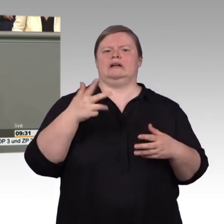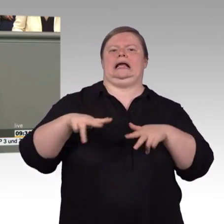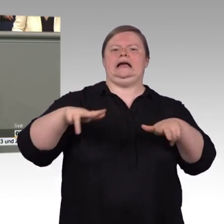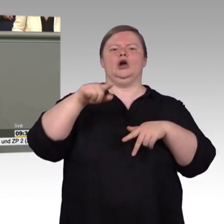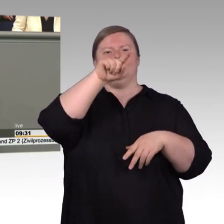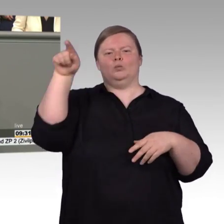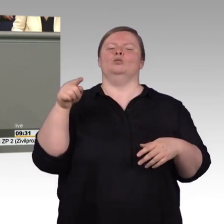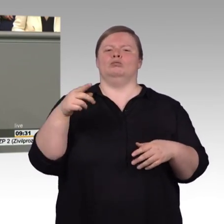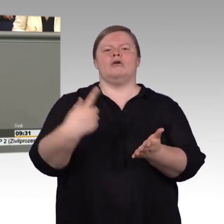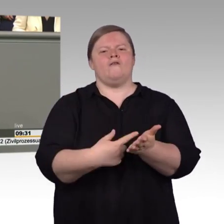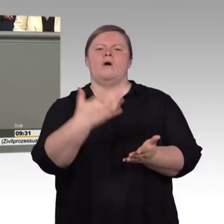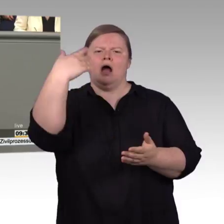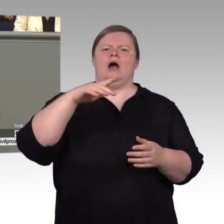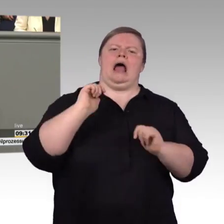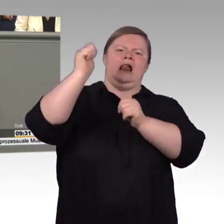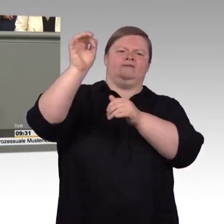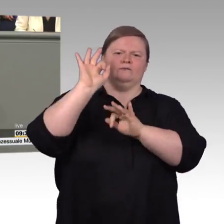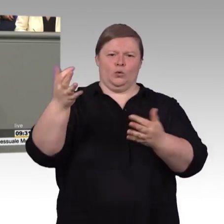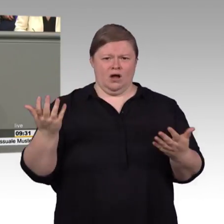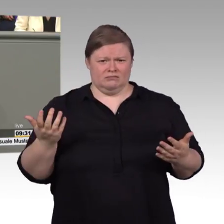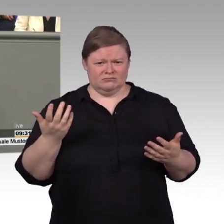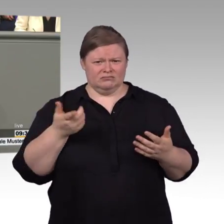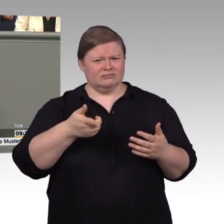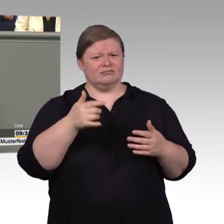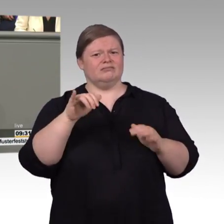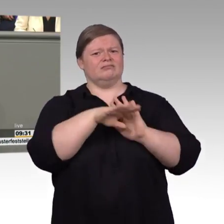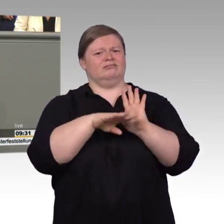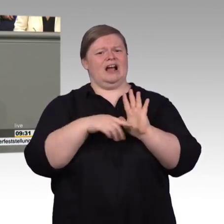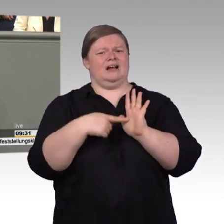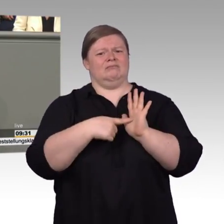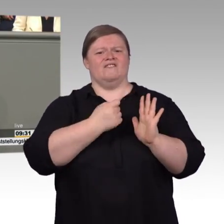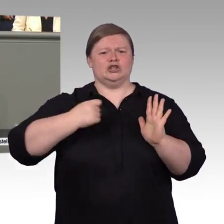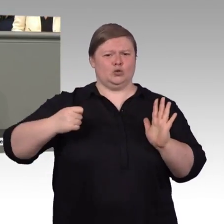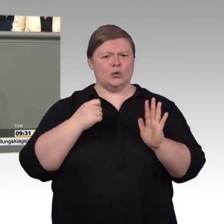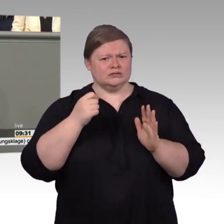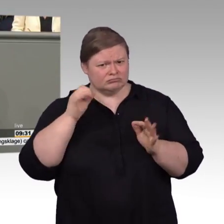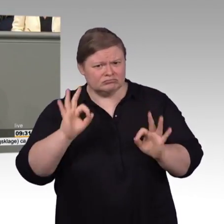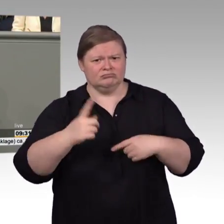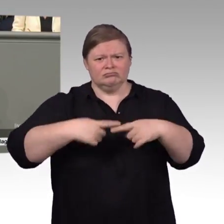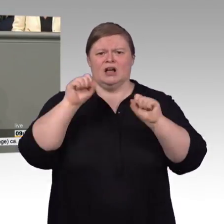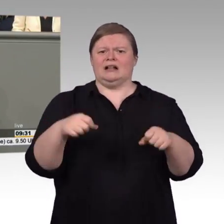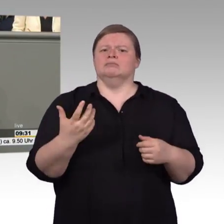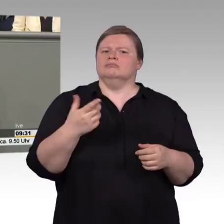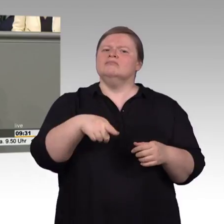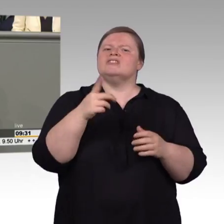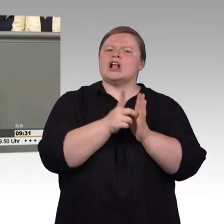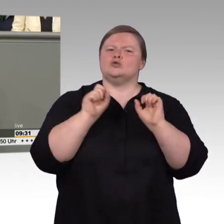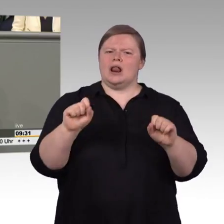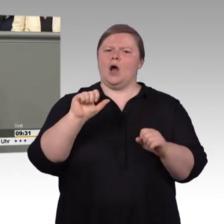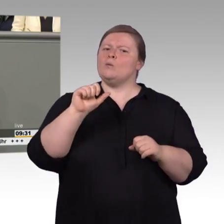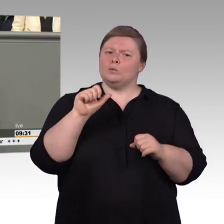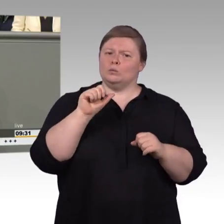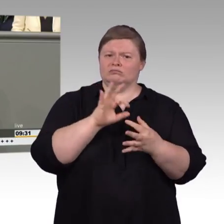Unternehmen und Start-ups ist der Abmahnmissbrauch ein massives Problem. Frau Kollegin, gestatten Sie eine Zwischenfrage der Kollegin Rösner, Bündnis 90 Die